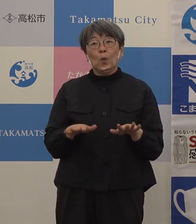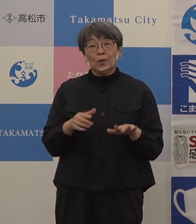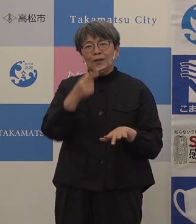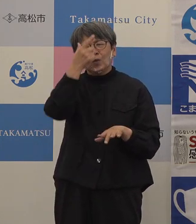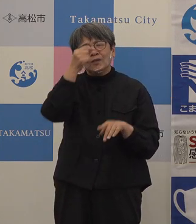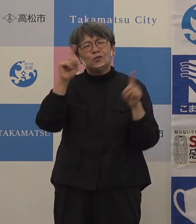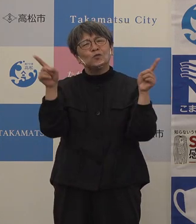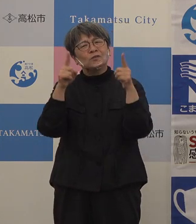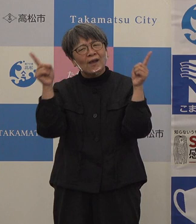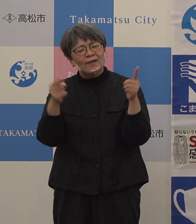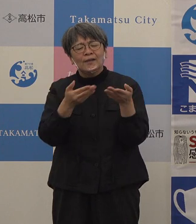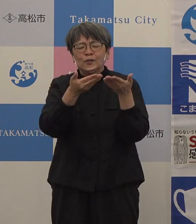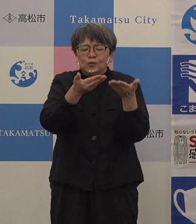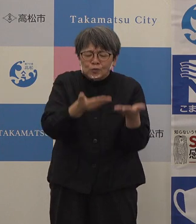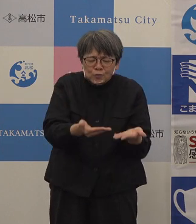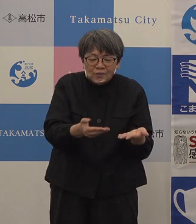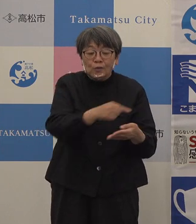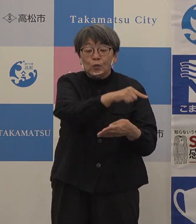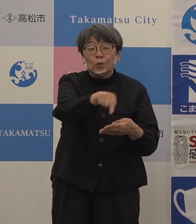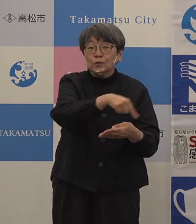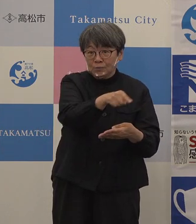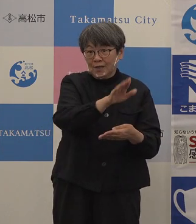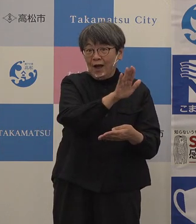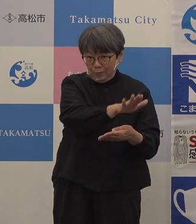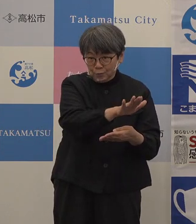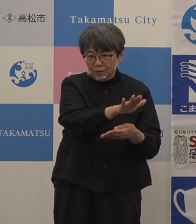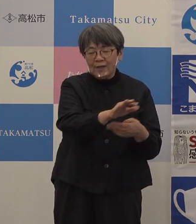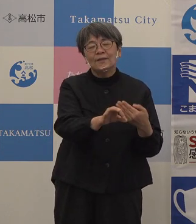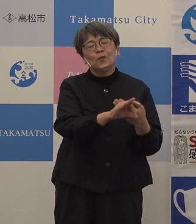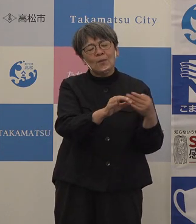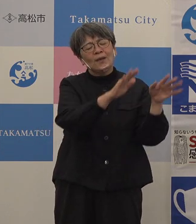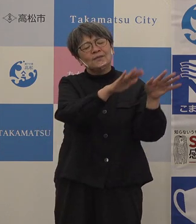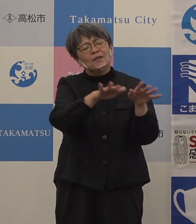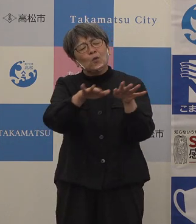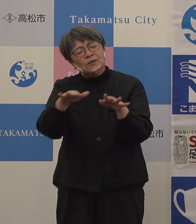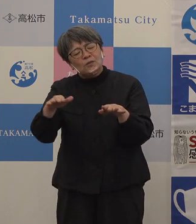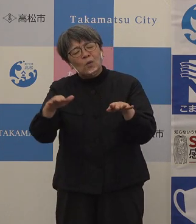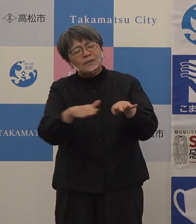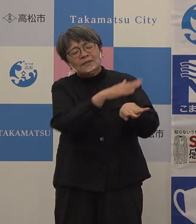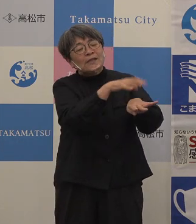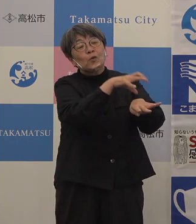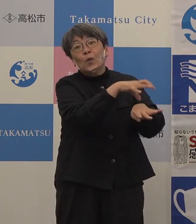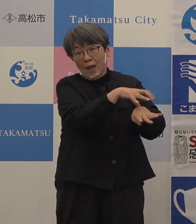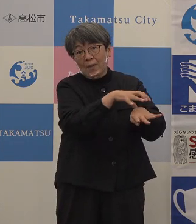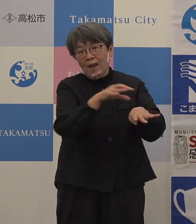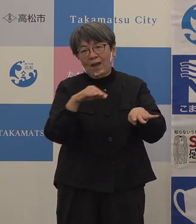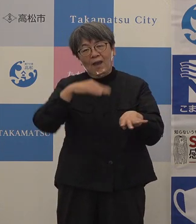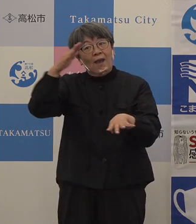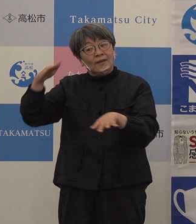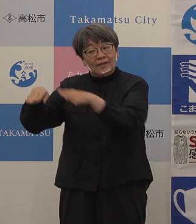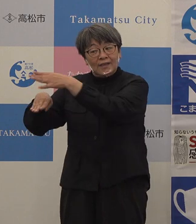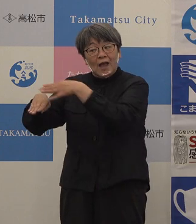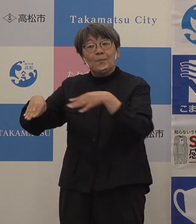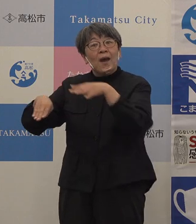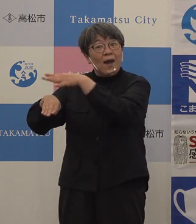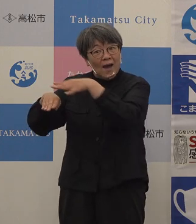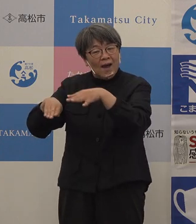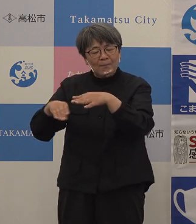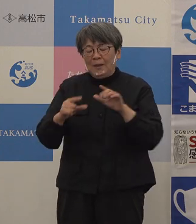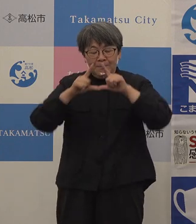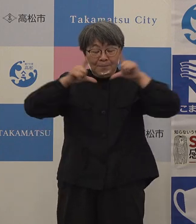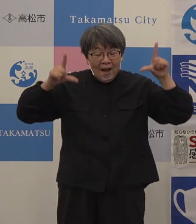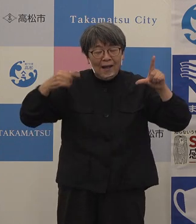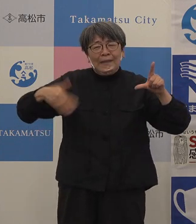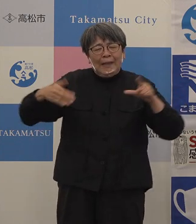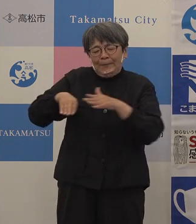術祭では重点的な取り組みの一つとして、瀬戸内の里海里山の隠れた資源の発掘と発信を